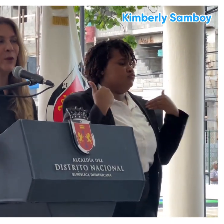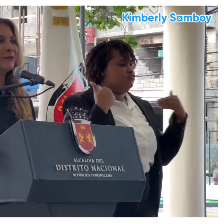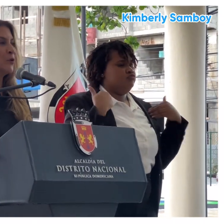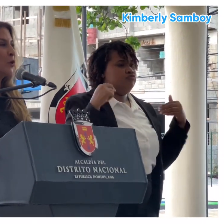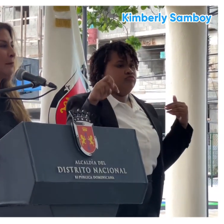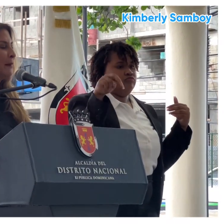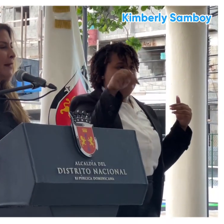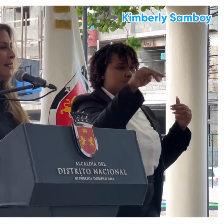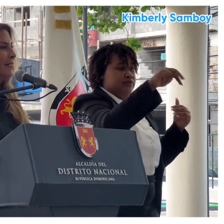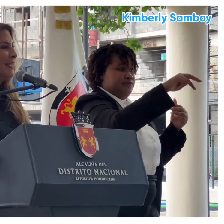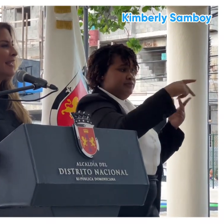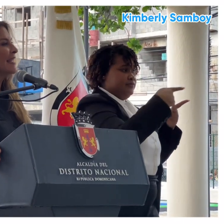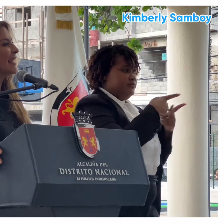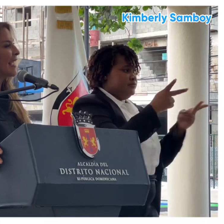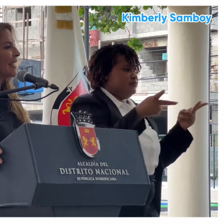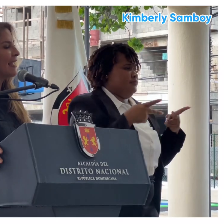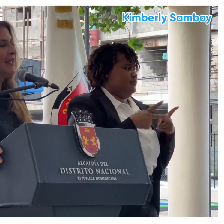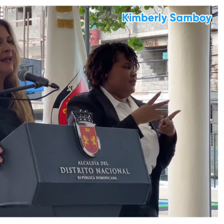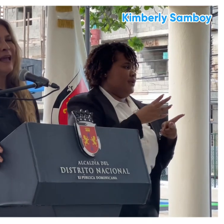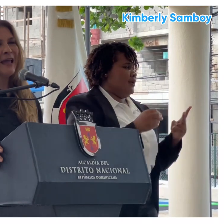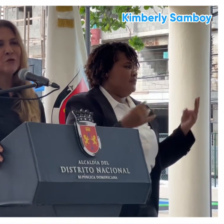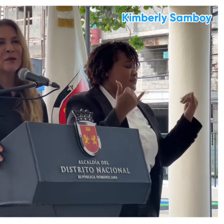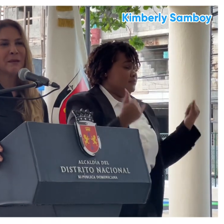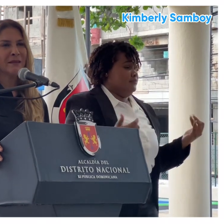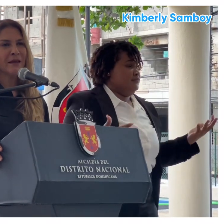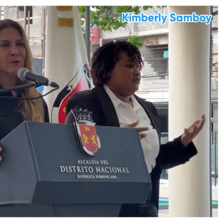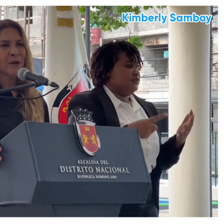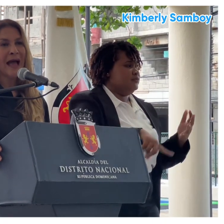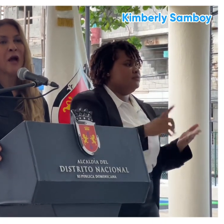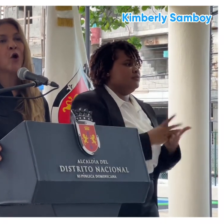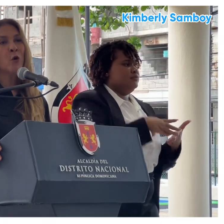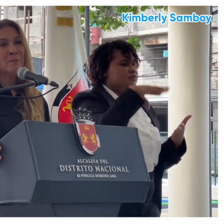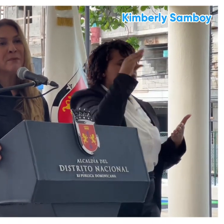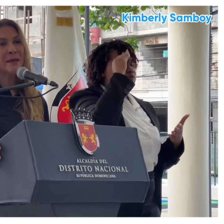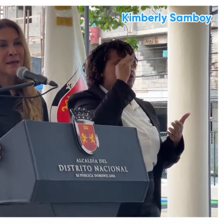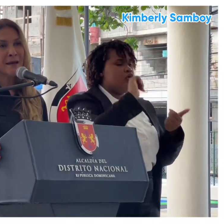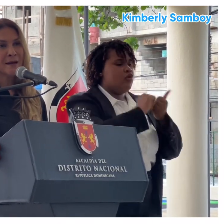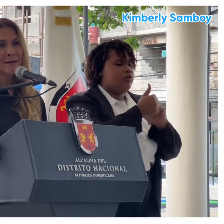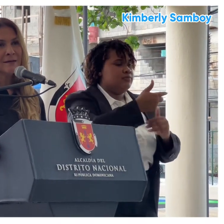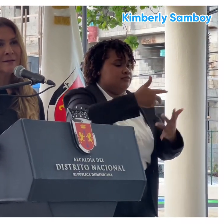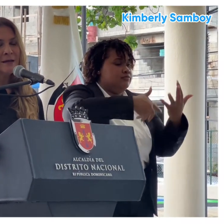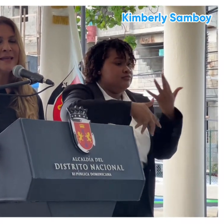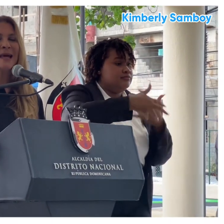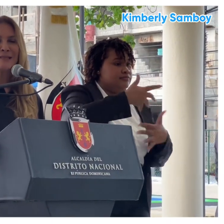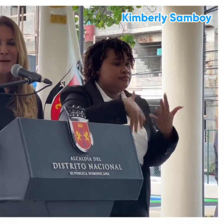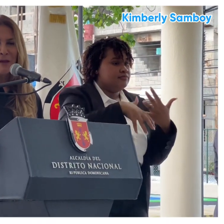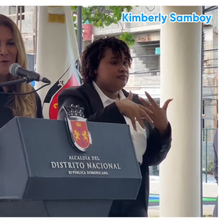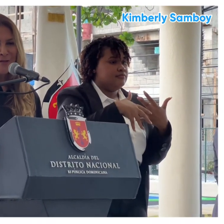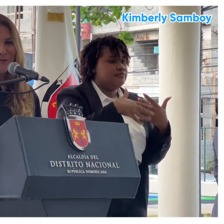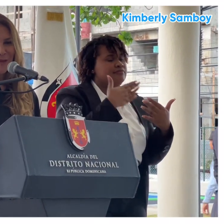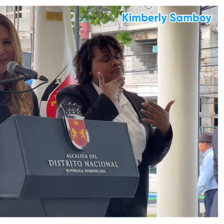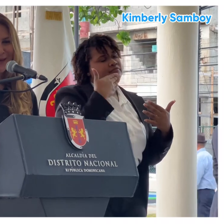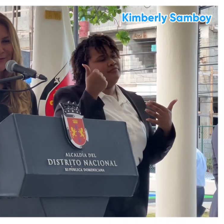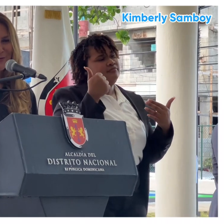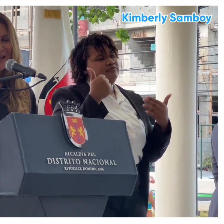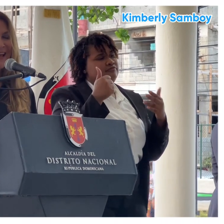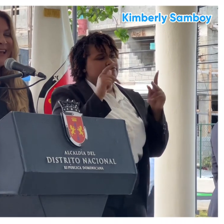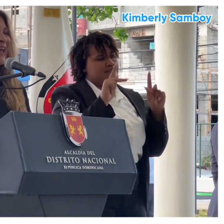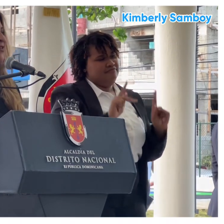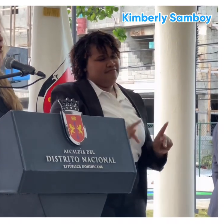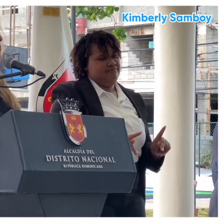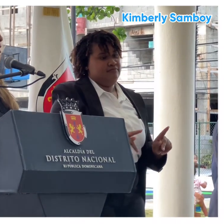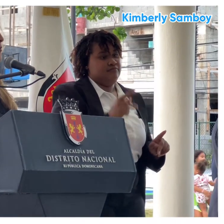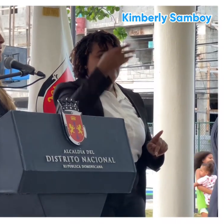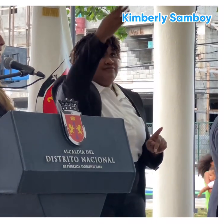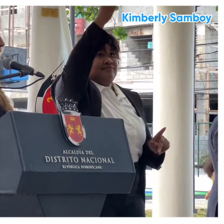en todo el entorno del parque y que aquí ellos aprendieron a convivir y a ser mejores ciudadanos.